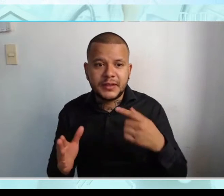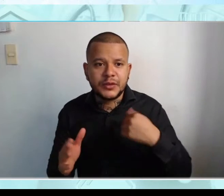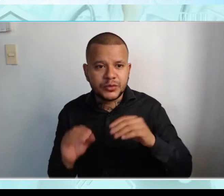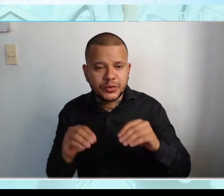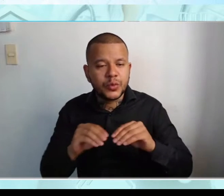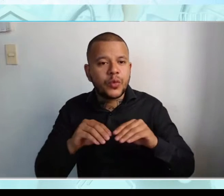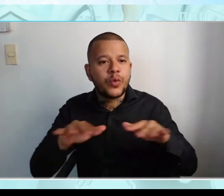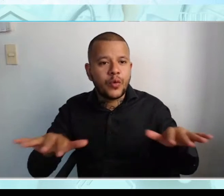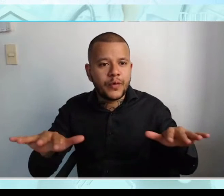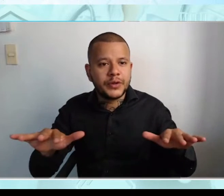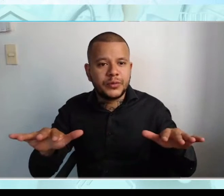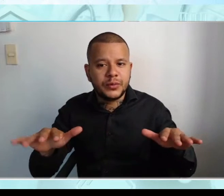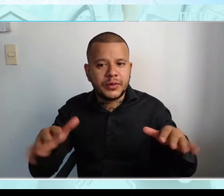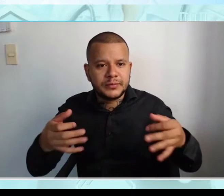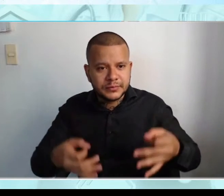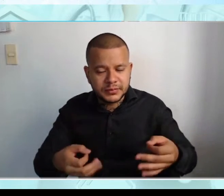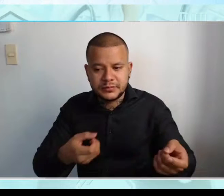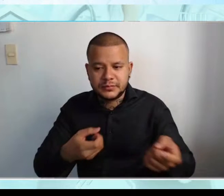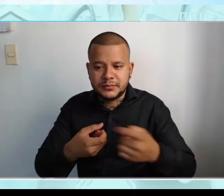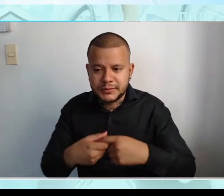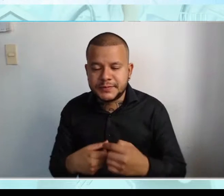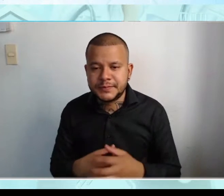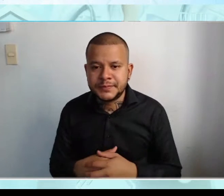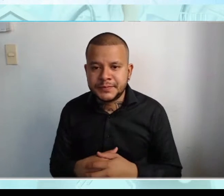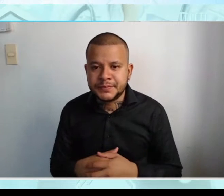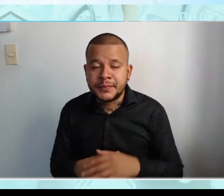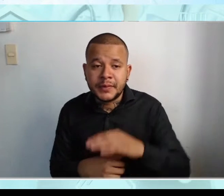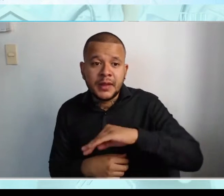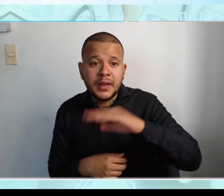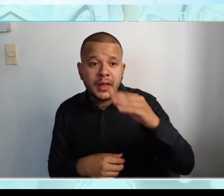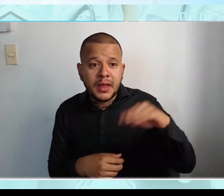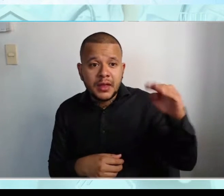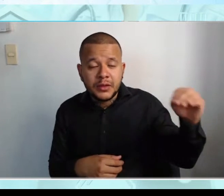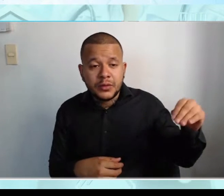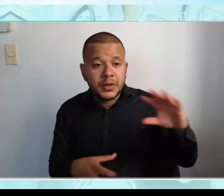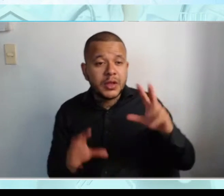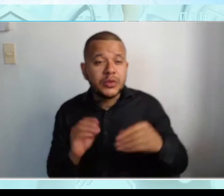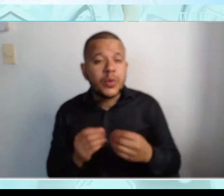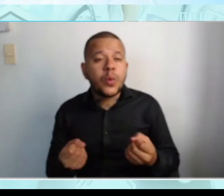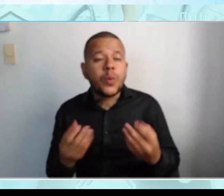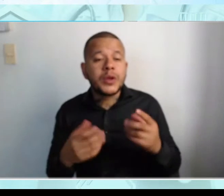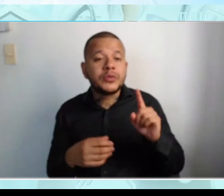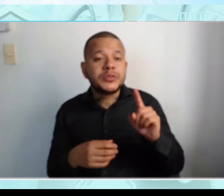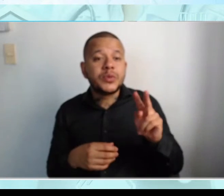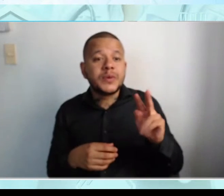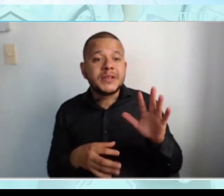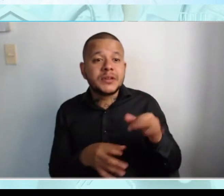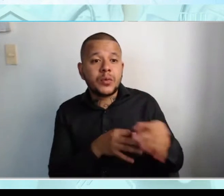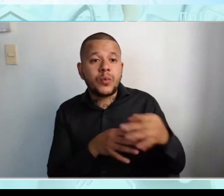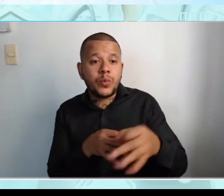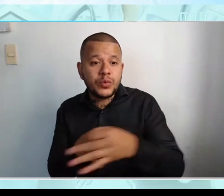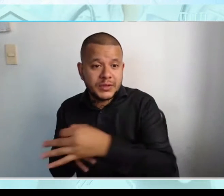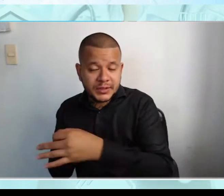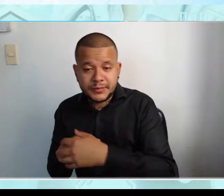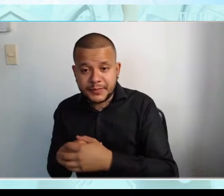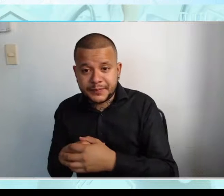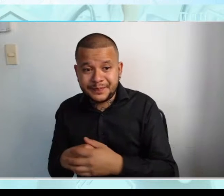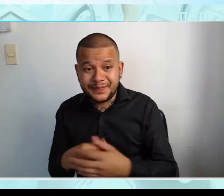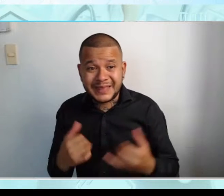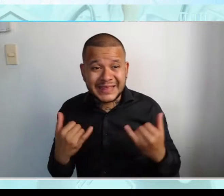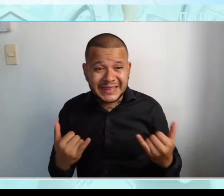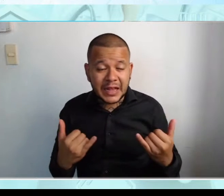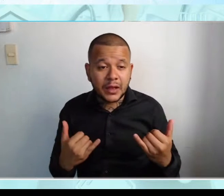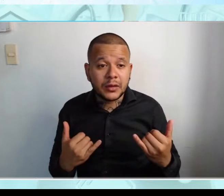cobertura deseada y adecuada. Antioquia es un departamento con 125 municipios, y en este momento solamente